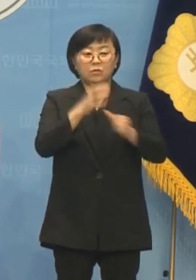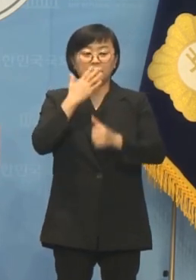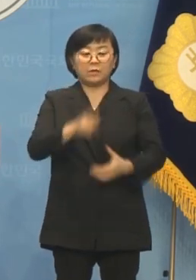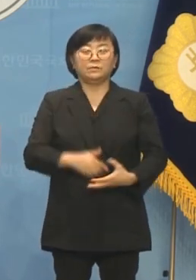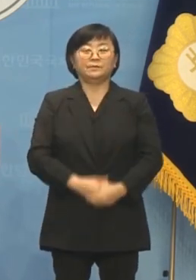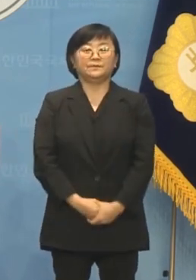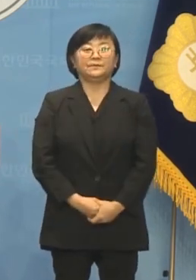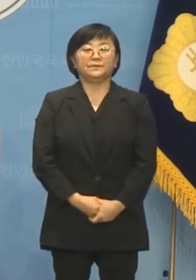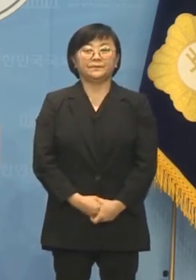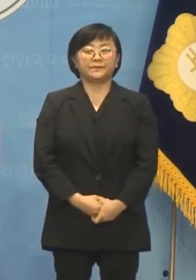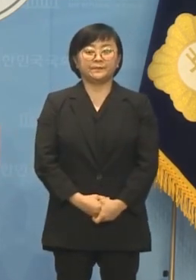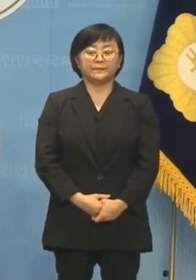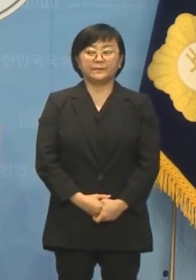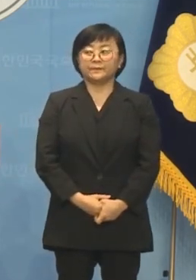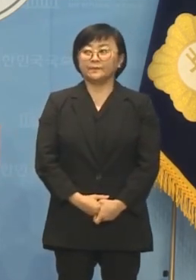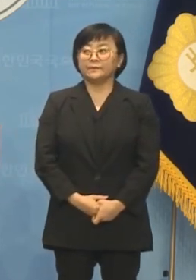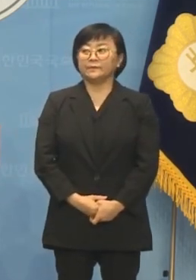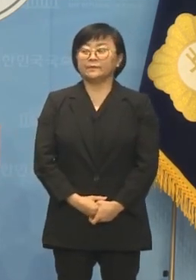적혀 있습니다.